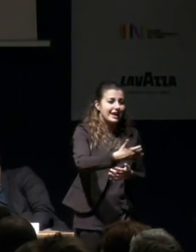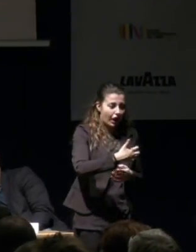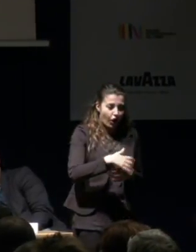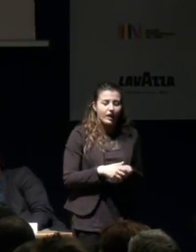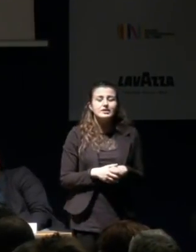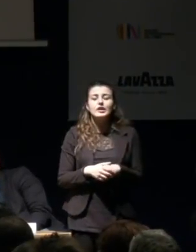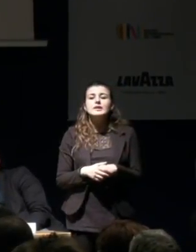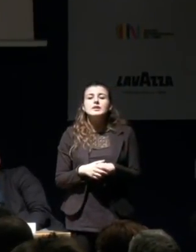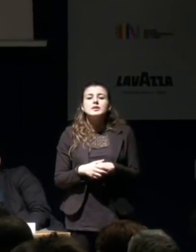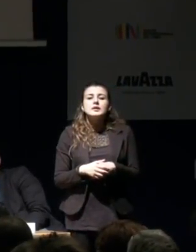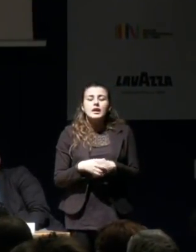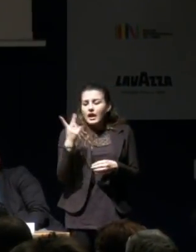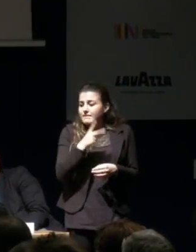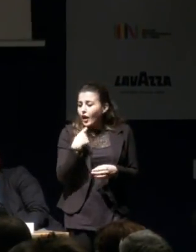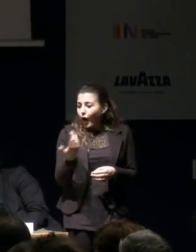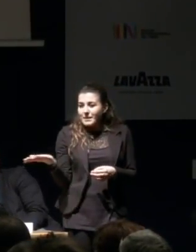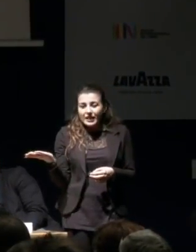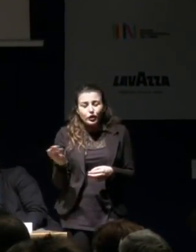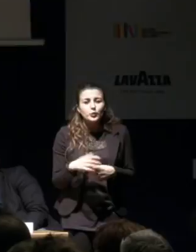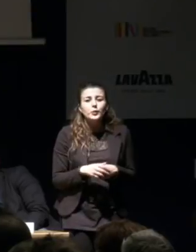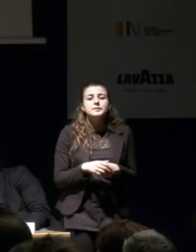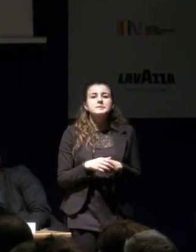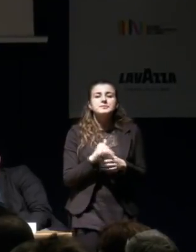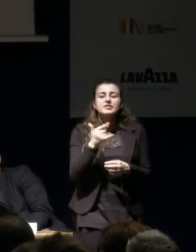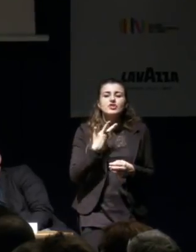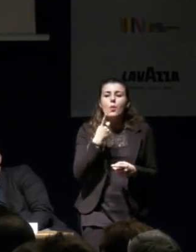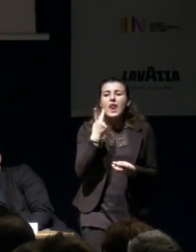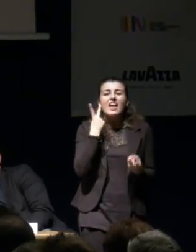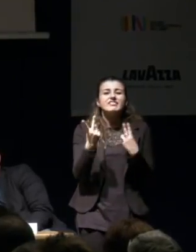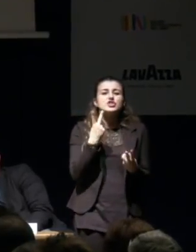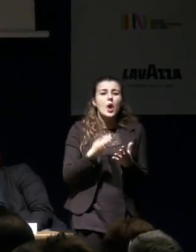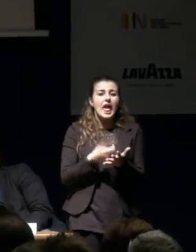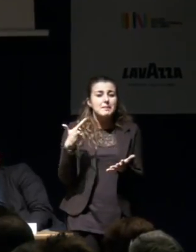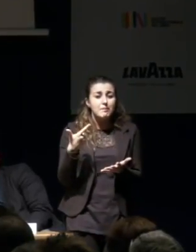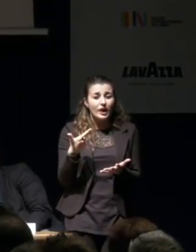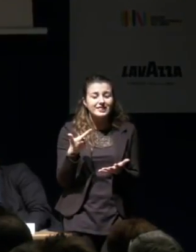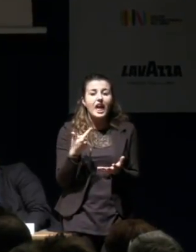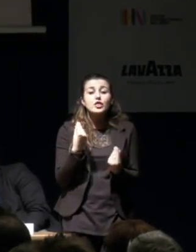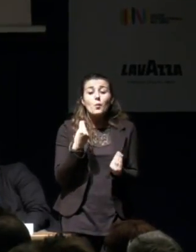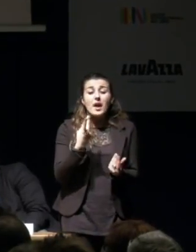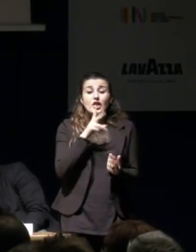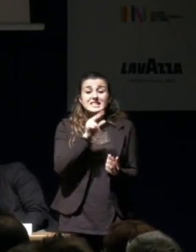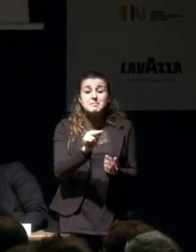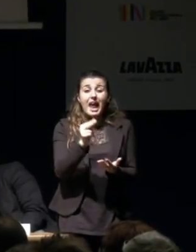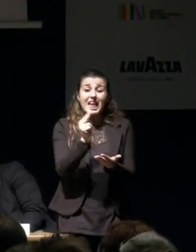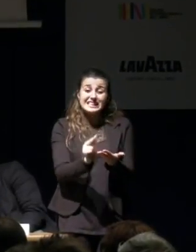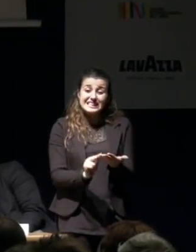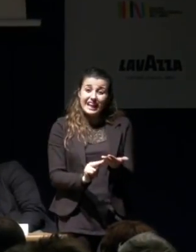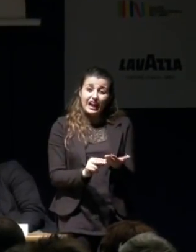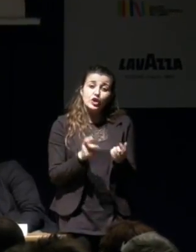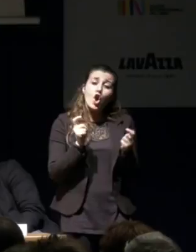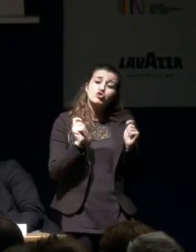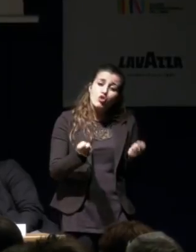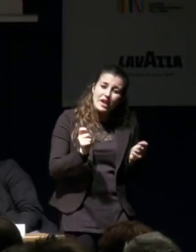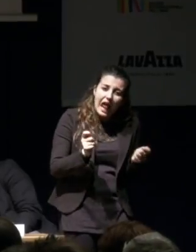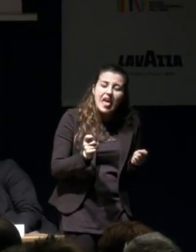rileva vi cioè una visione per quanto si tratti di scritti giornalistici e